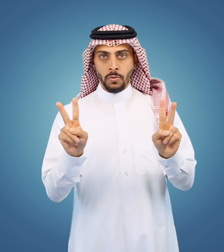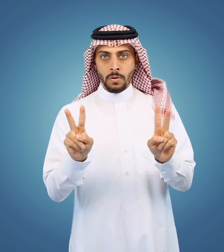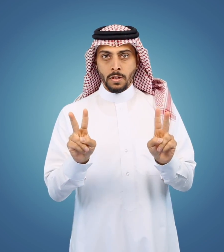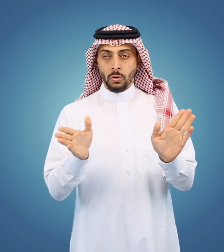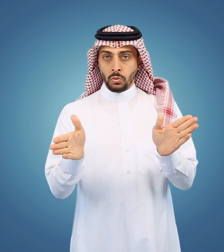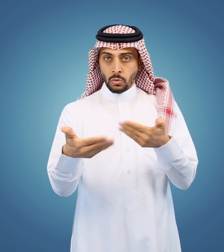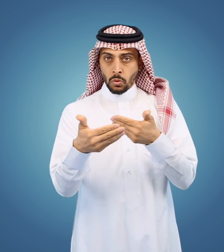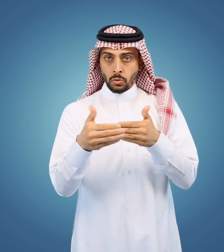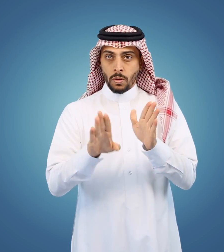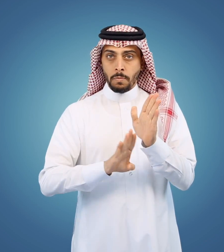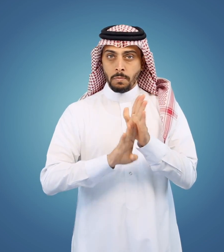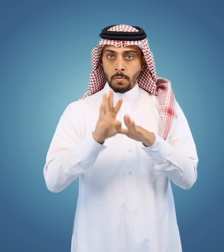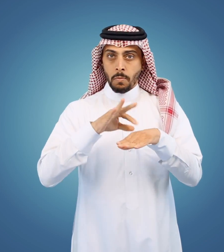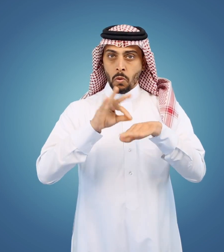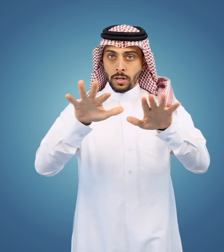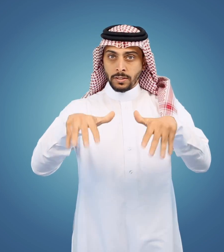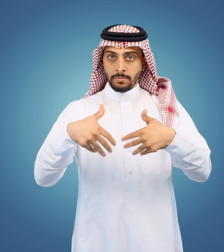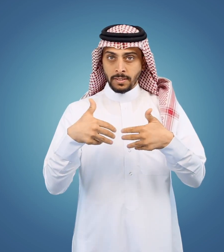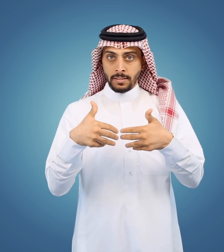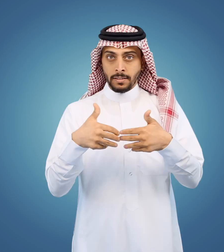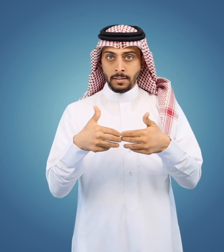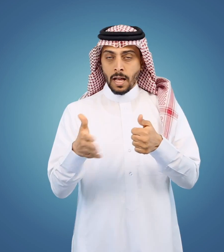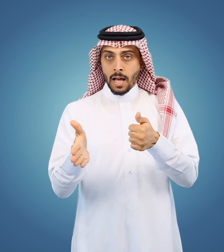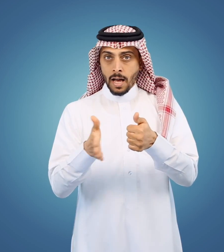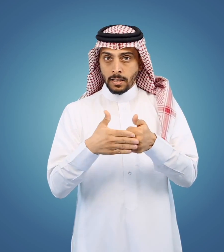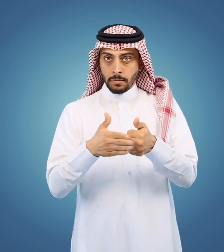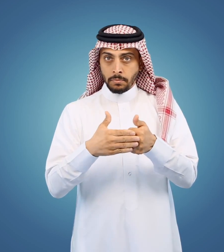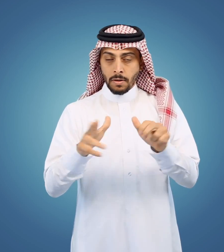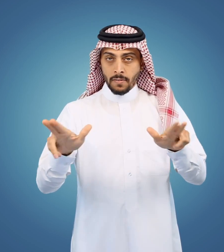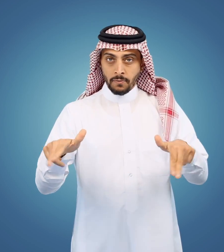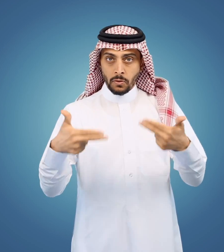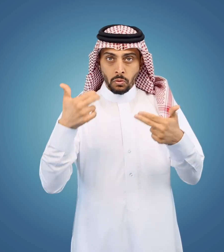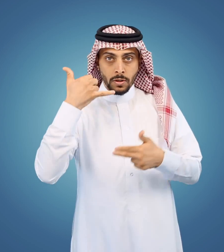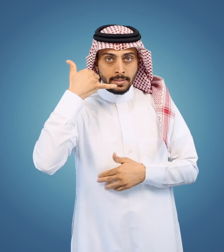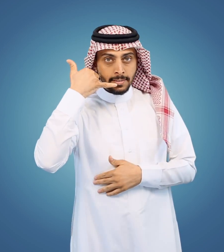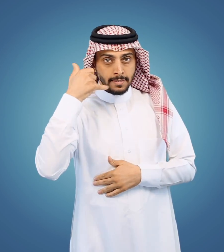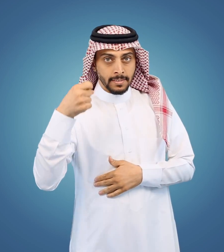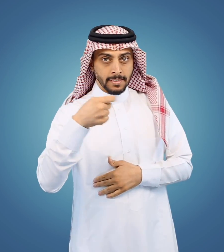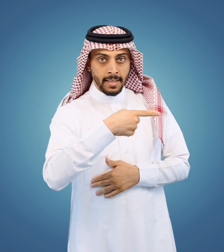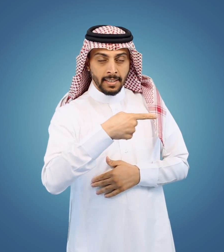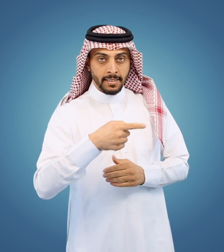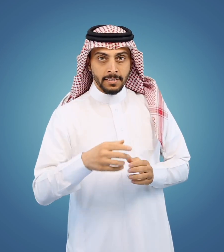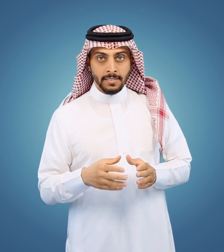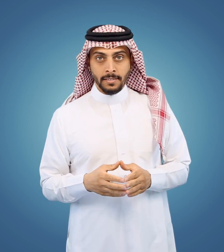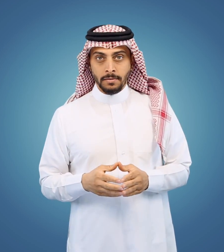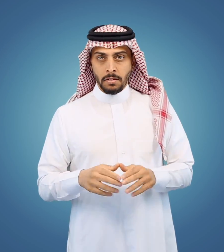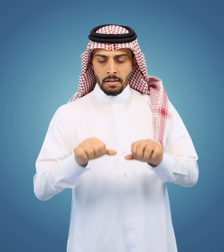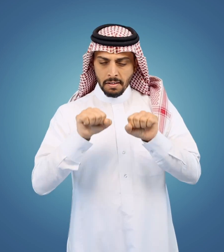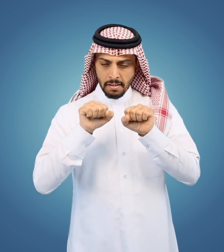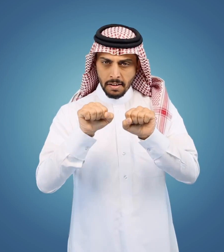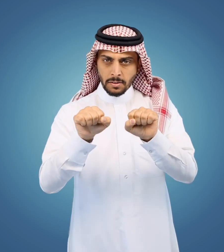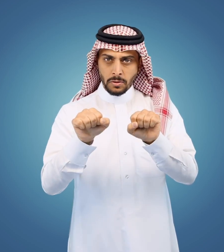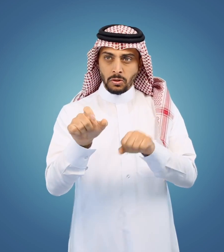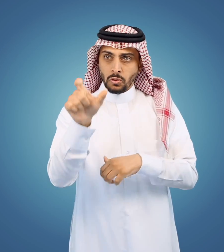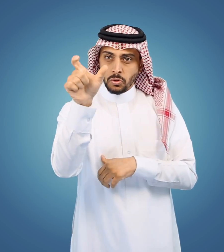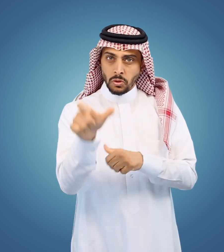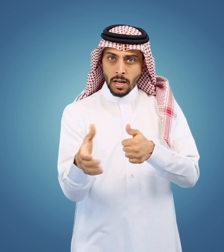اطلق صندوق تنميه الموارد البشريه خدمه الاتصال المرئي للترجمه الاشاريه والتي تم تخصيصها